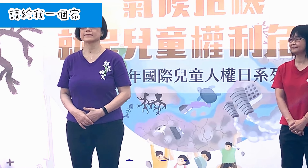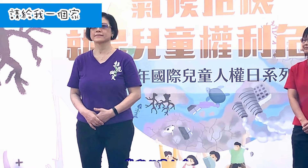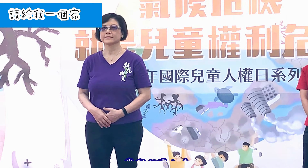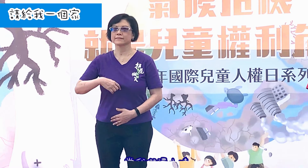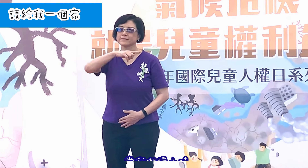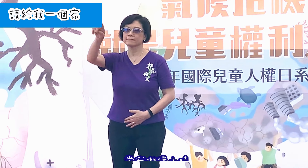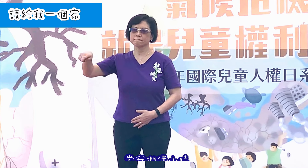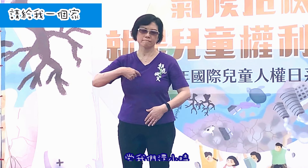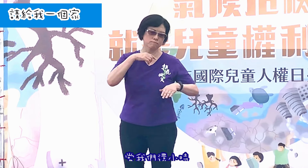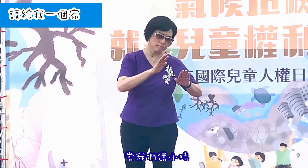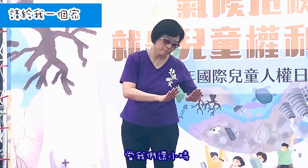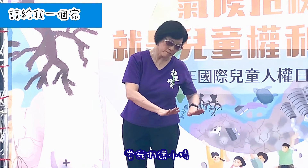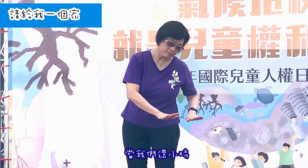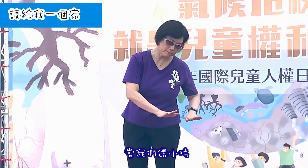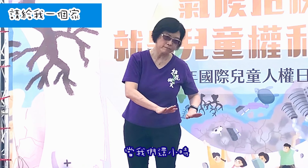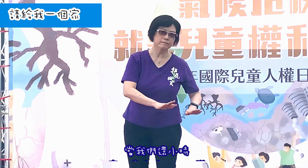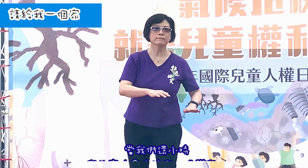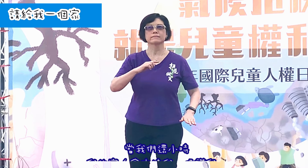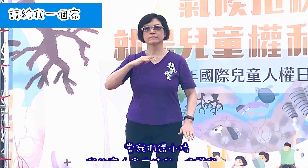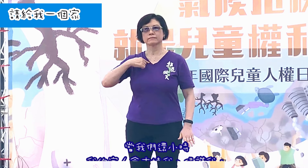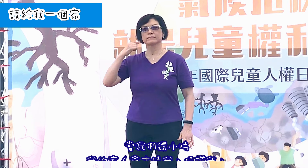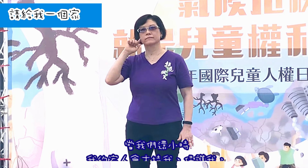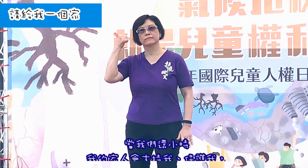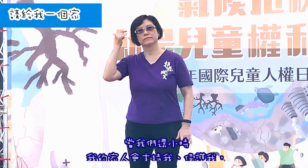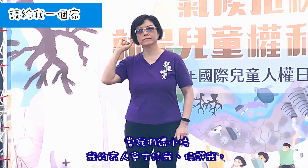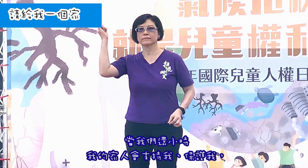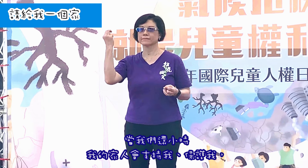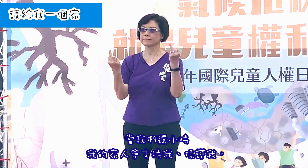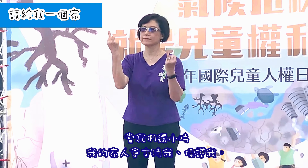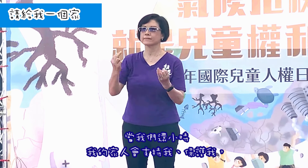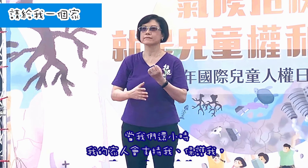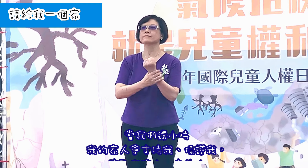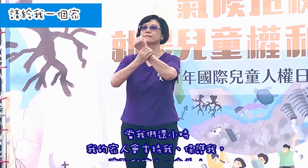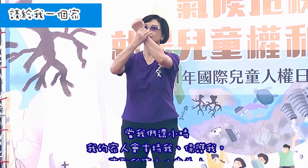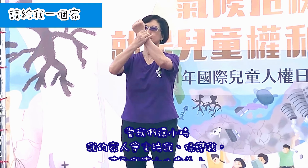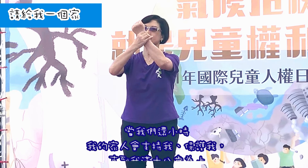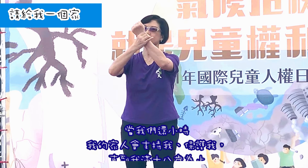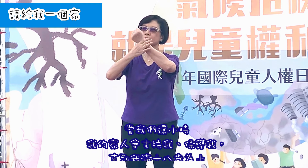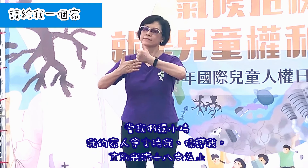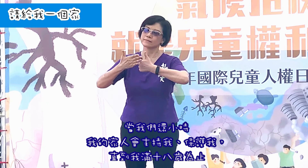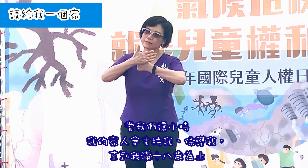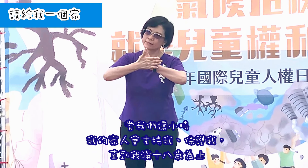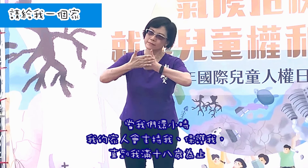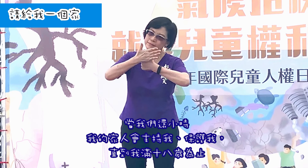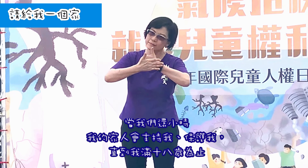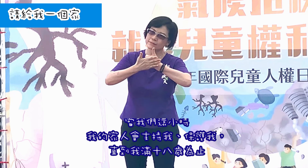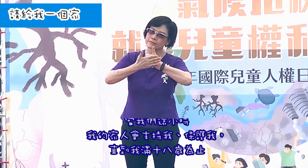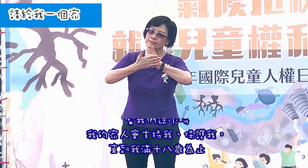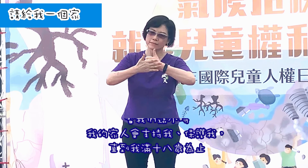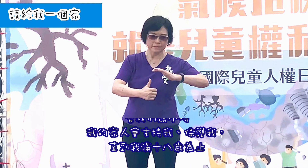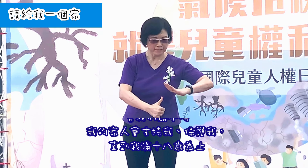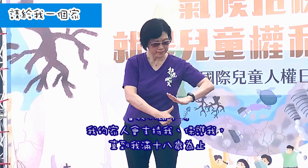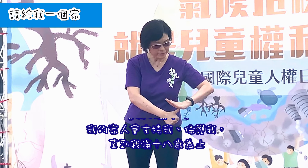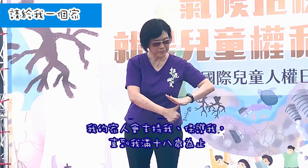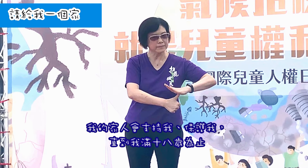当我们还小时，我的家人会支持我、保护我，直到